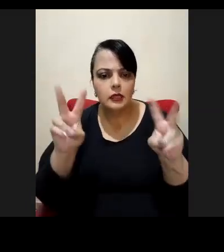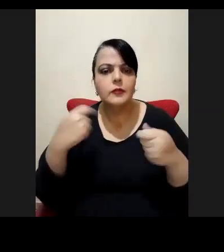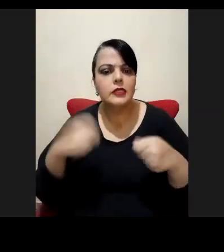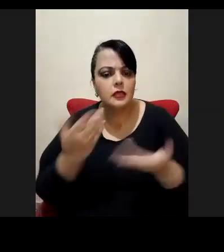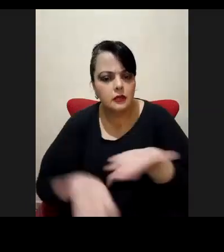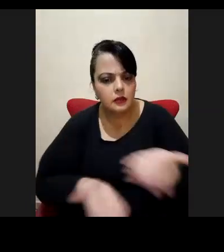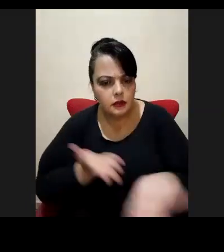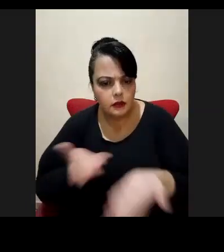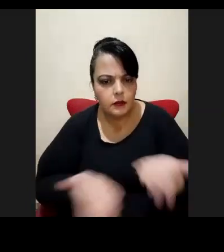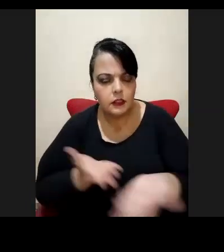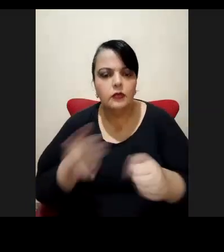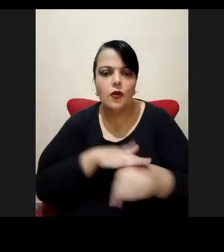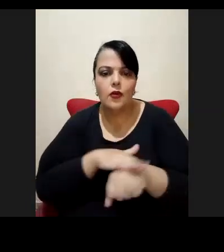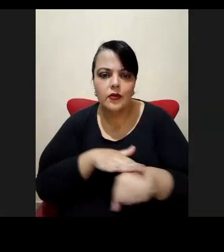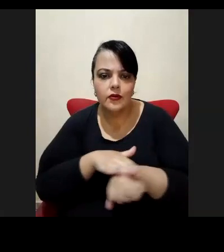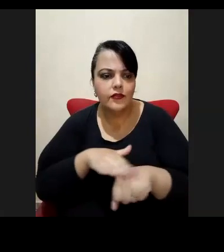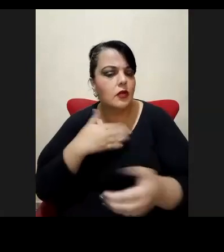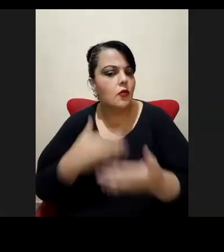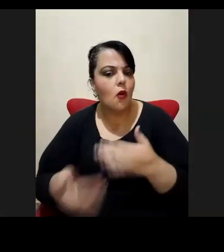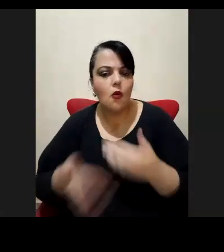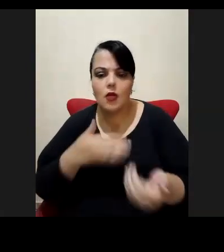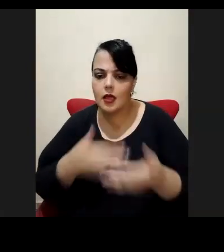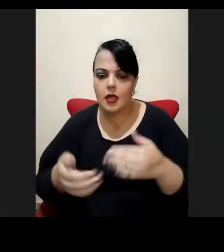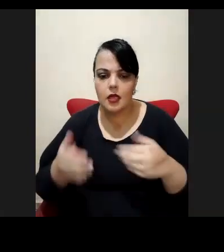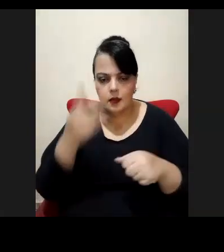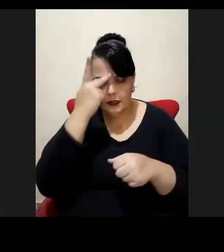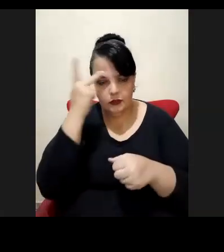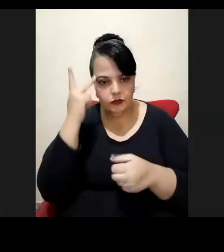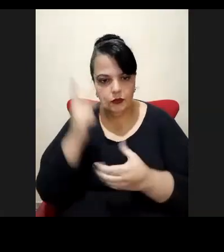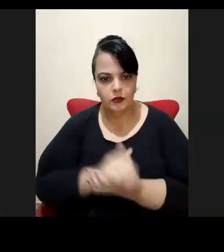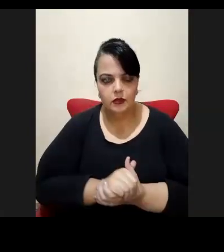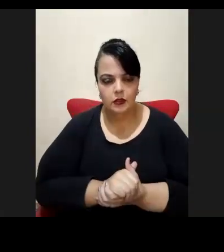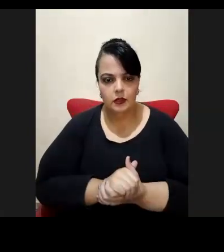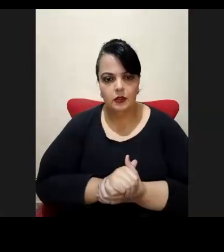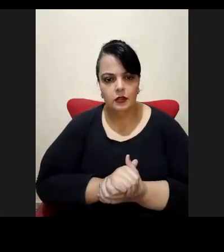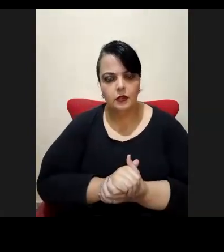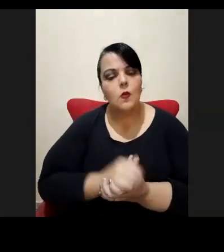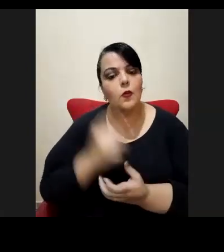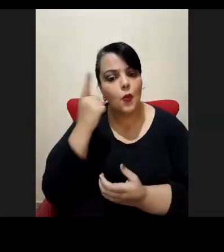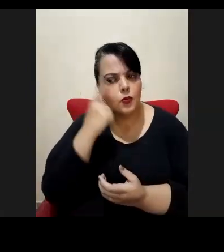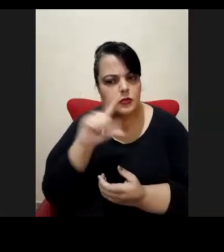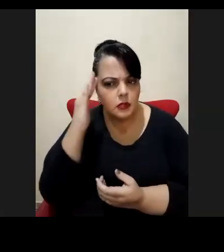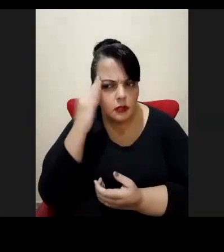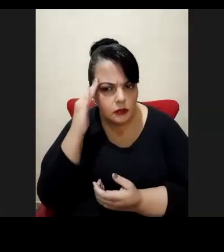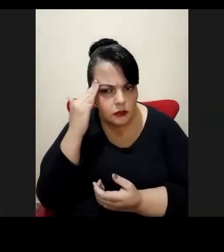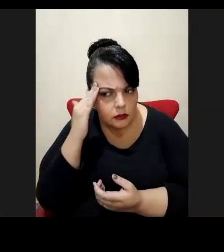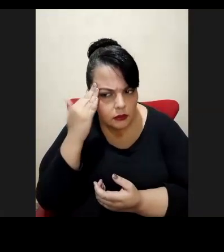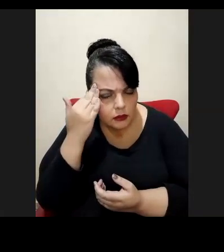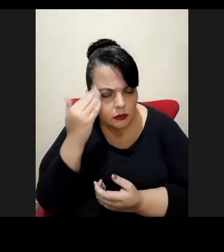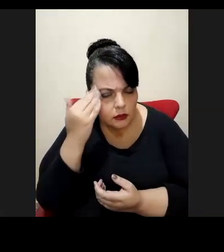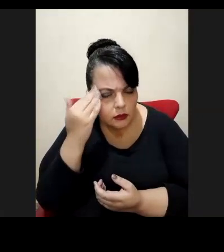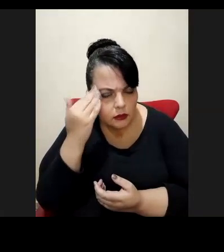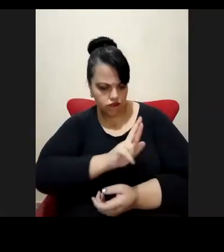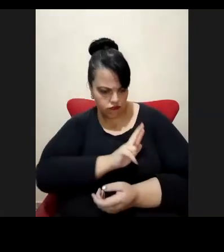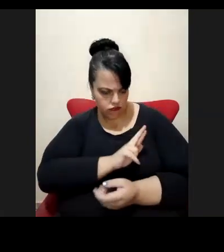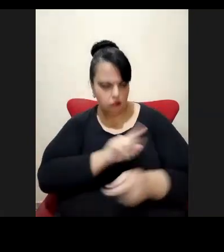consigo conversar com qualquer pessoa desde que eu consiga ouvir o outro e consiga me manifestar